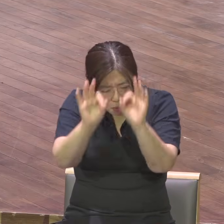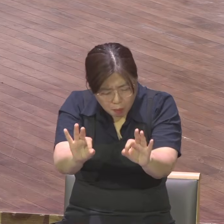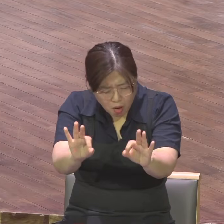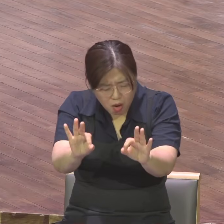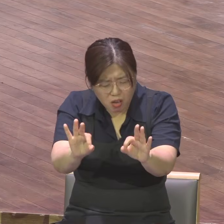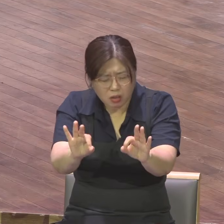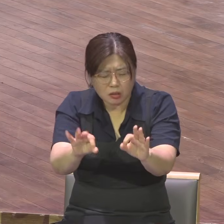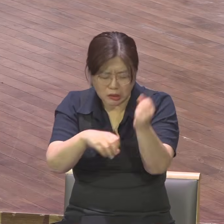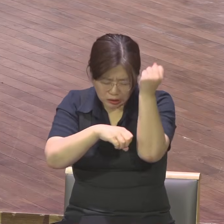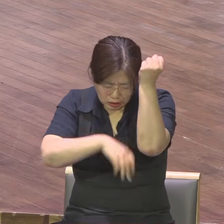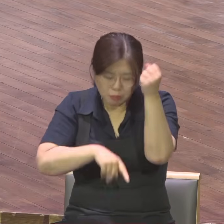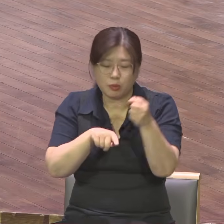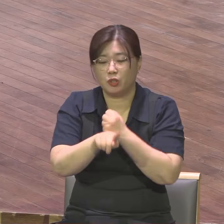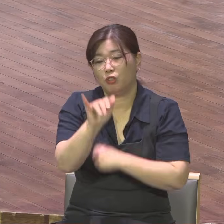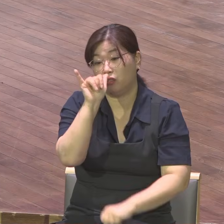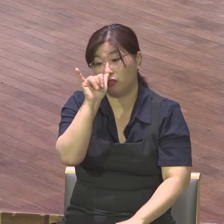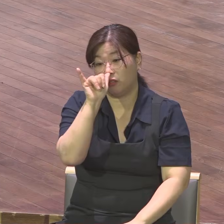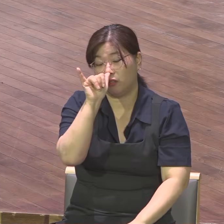있어요.